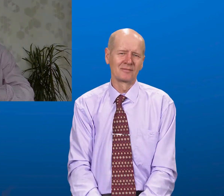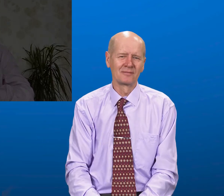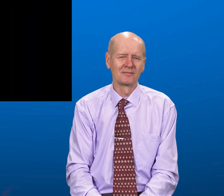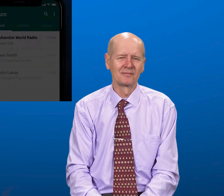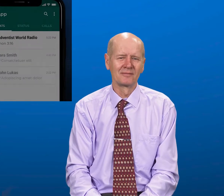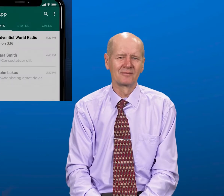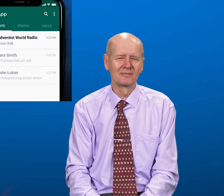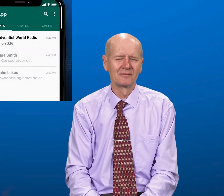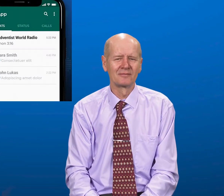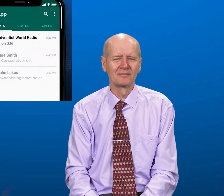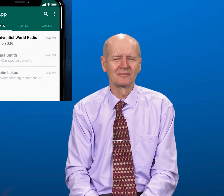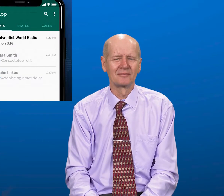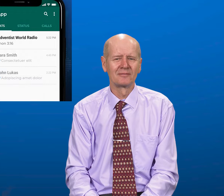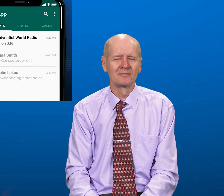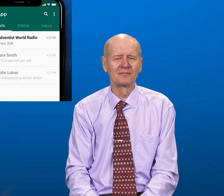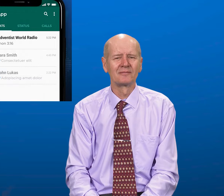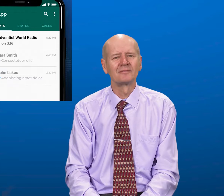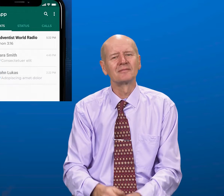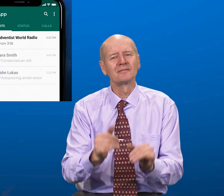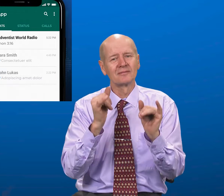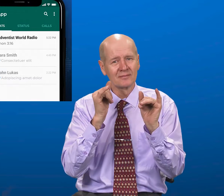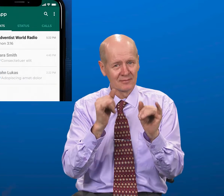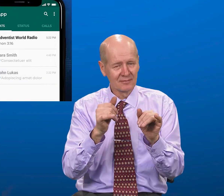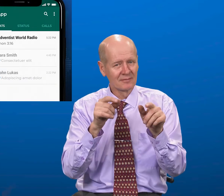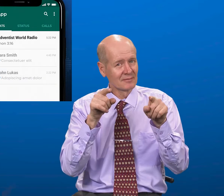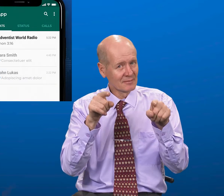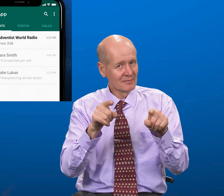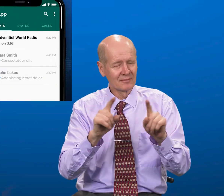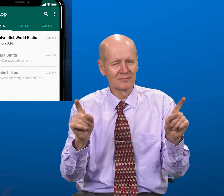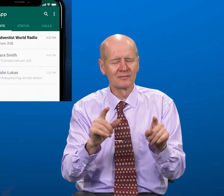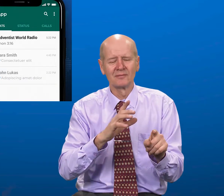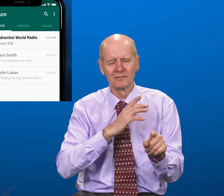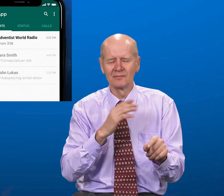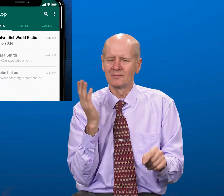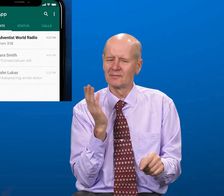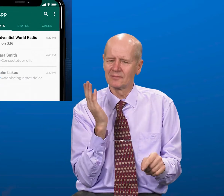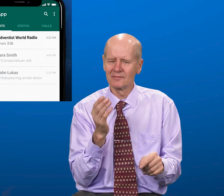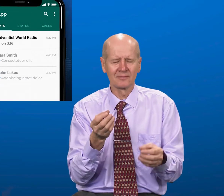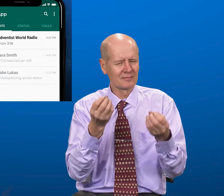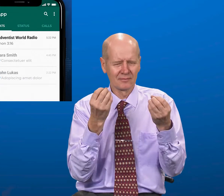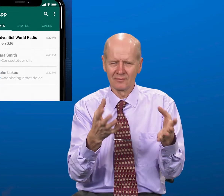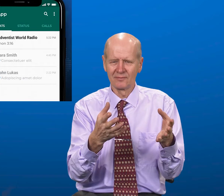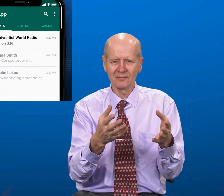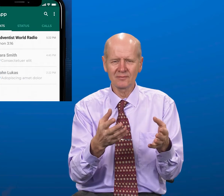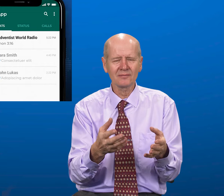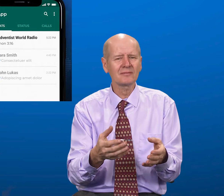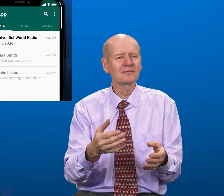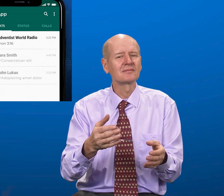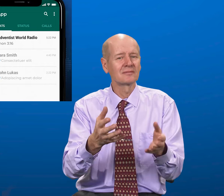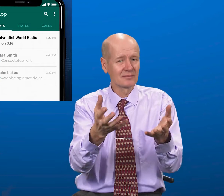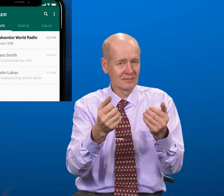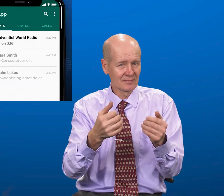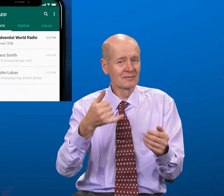Господу. Быть дома миссионером просто. Достаточно иметь телефон и подключенный интернет. Отправьте запрос на WhatsApp